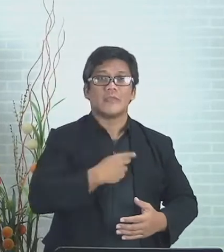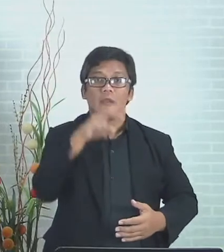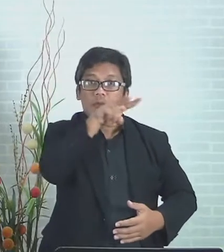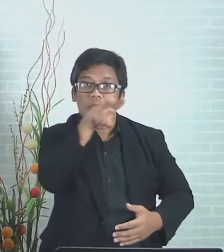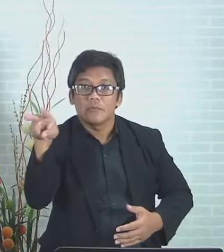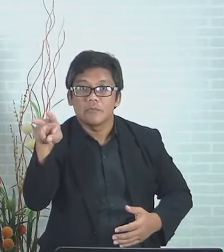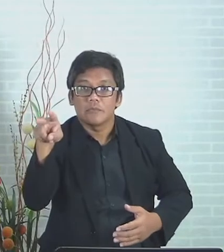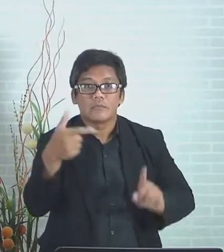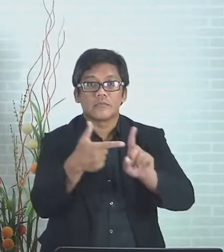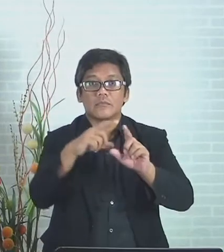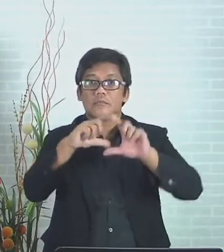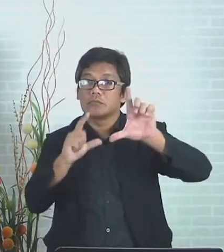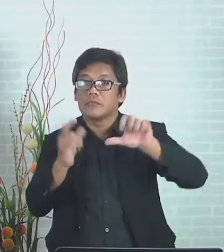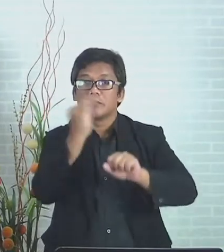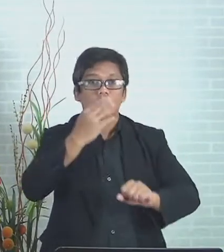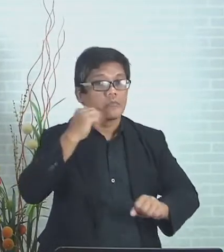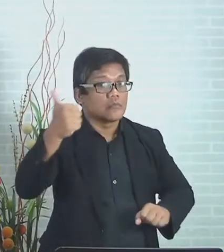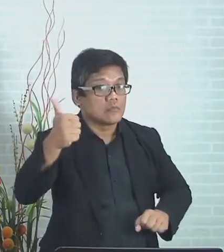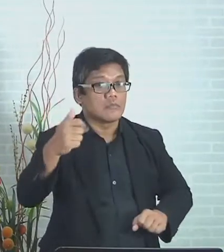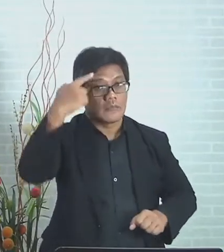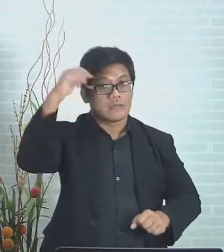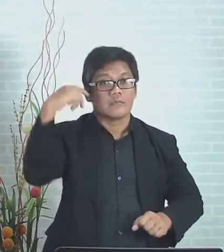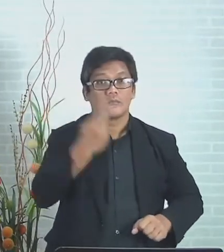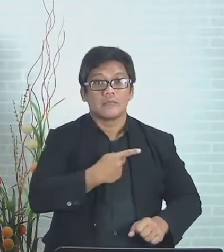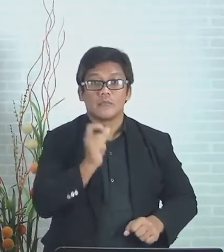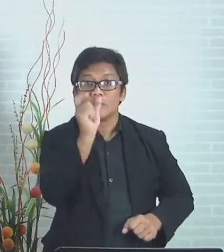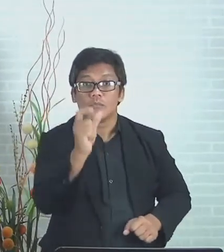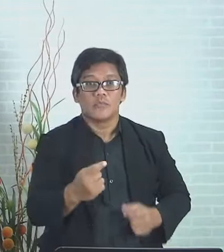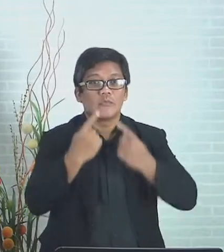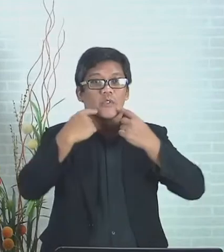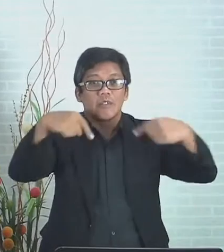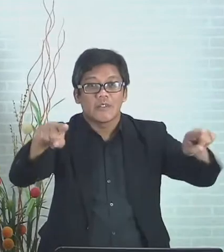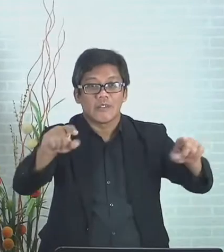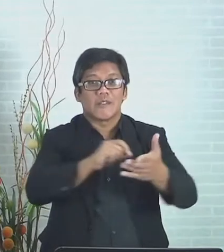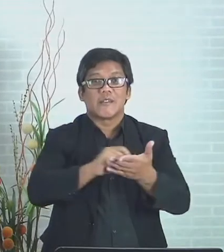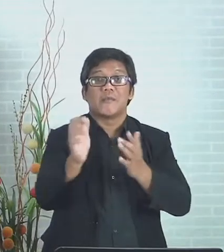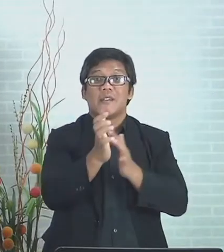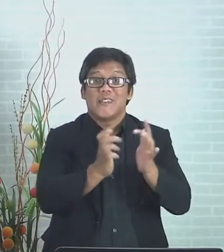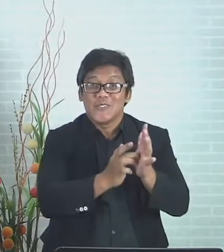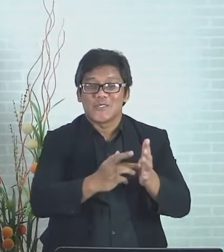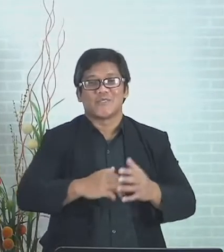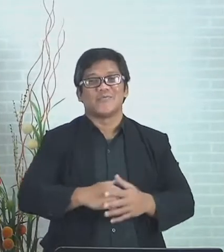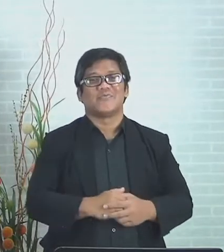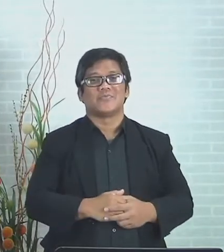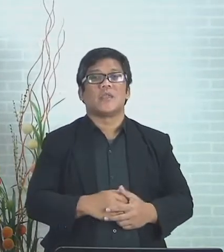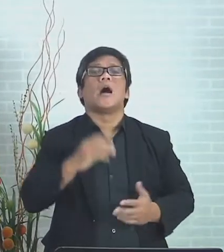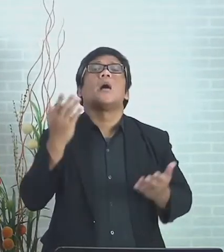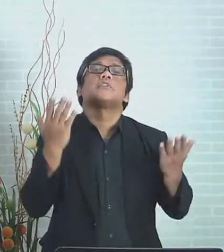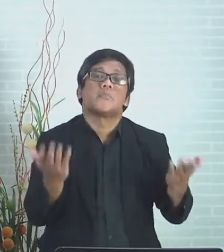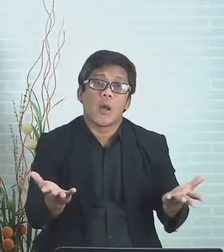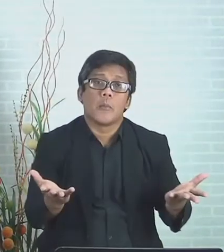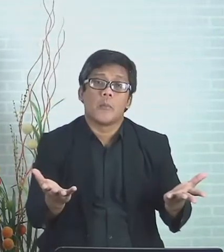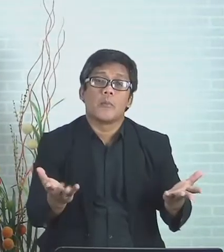hal-hal yang penting bagi kita di dalam mendeklarasikan nama Yesus Ini kenapa